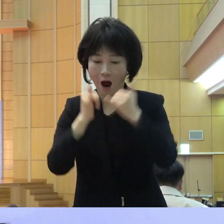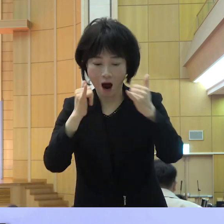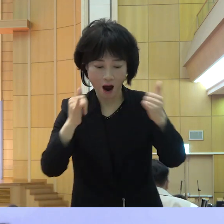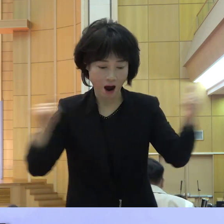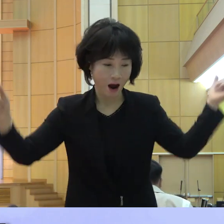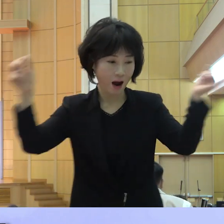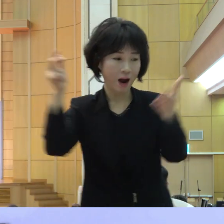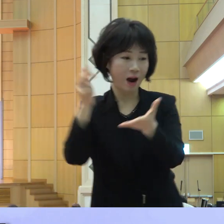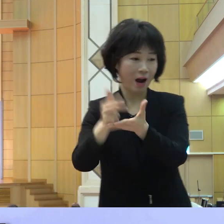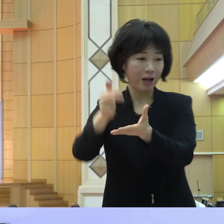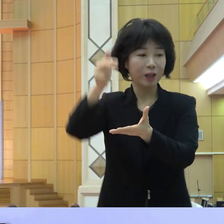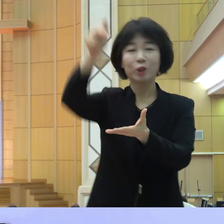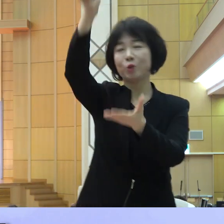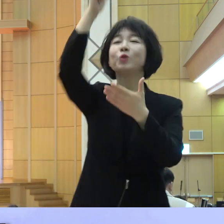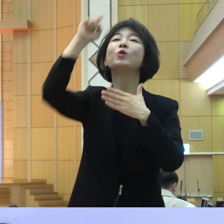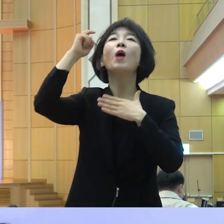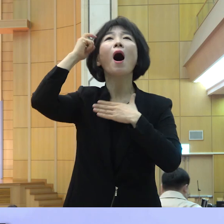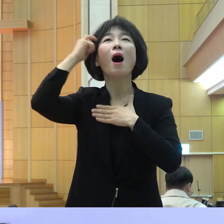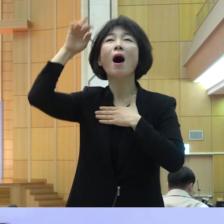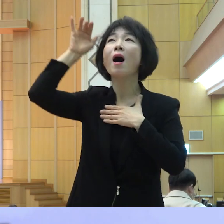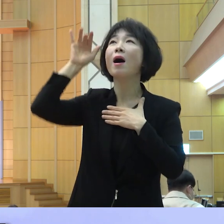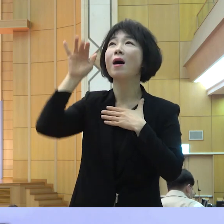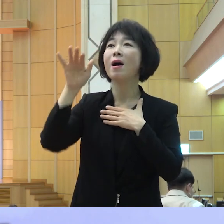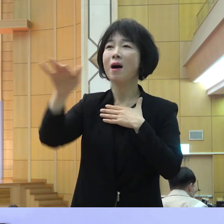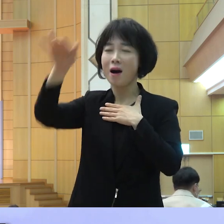앙모하는 자 주